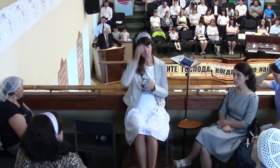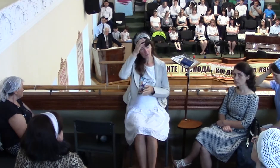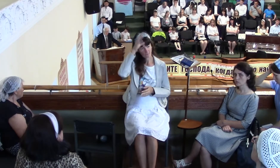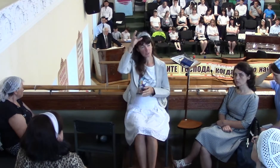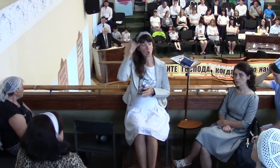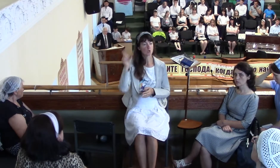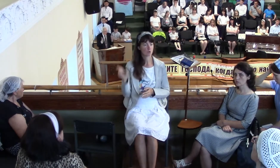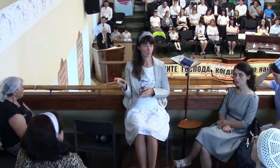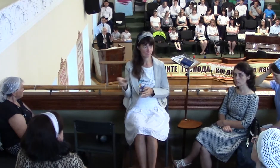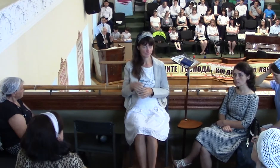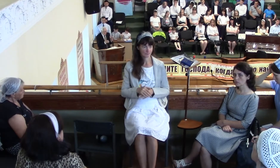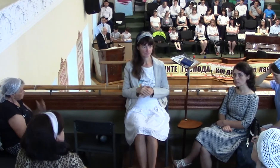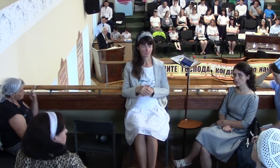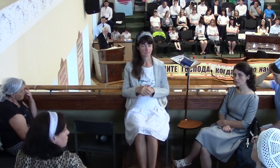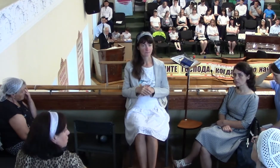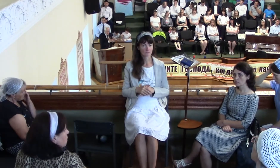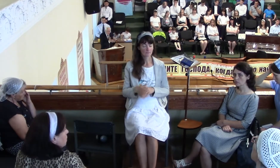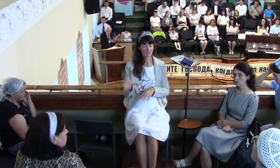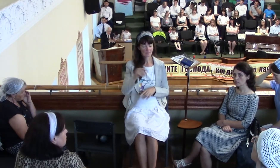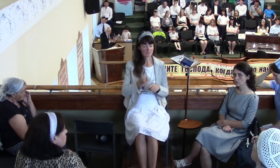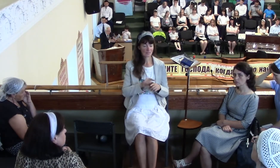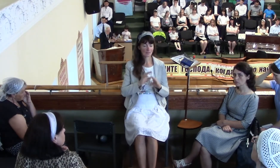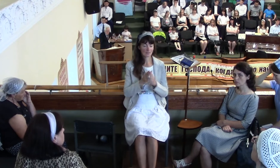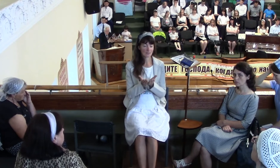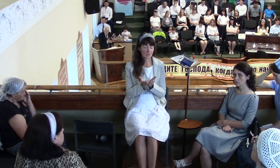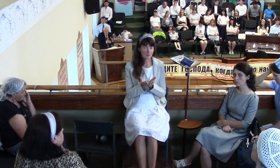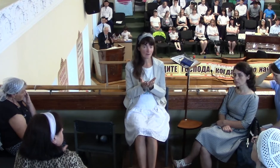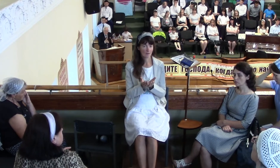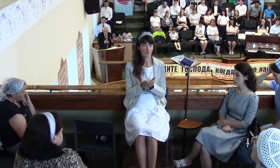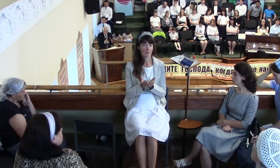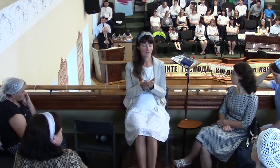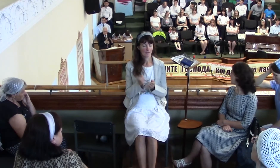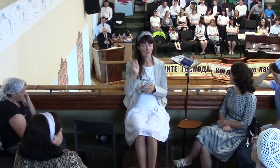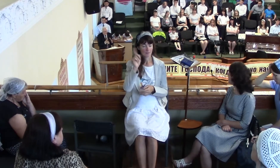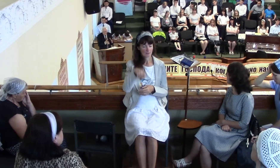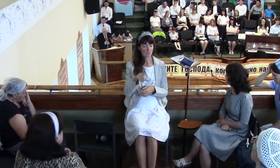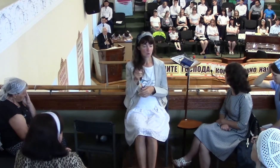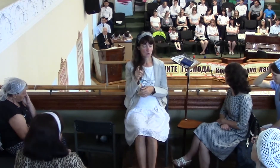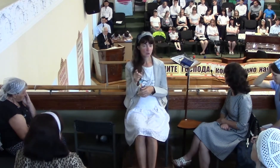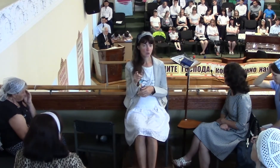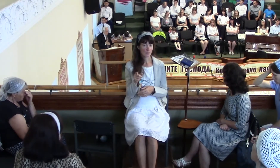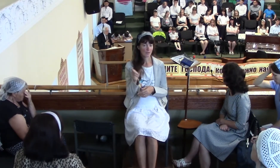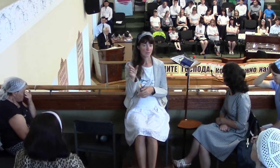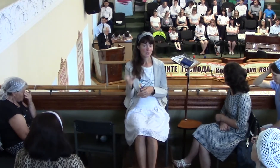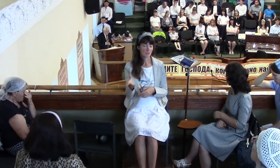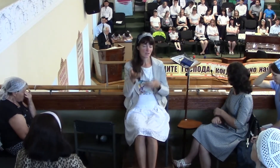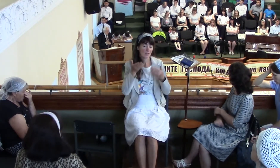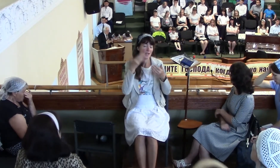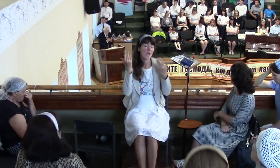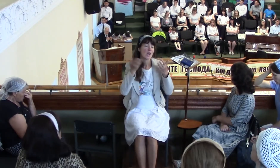Христа. И вся книга посвящена тому, чтобы человек легко расставался с